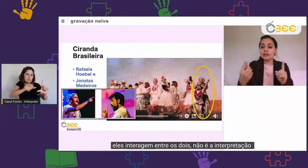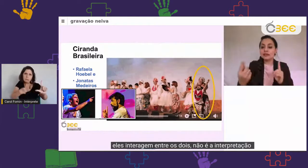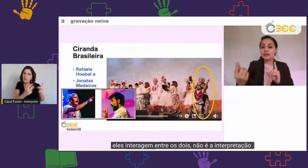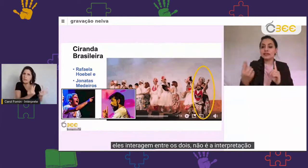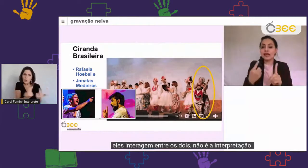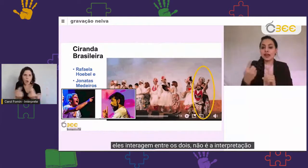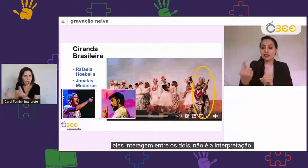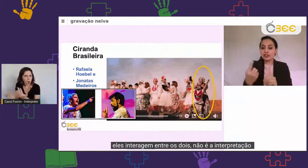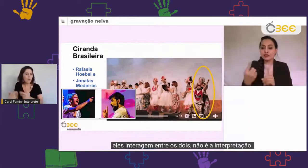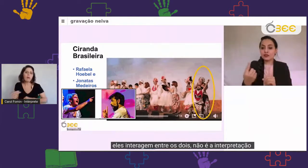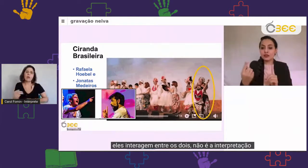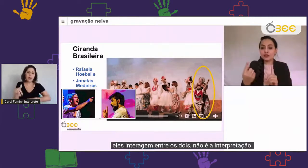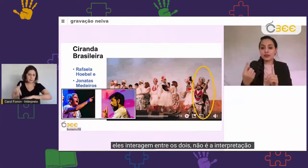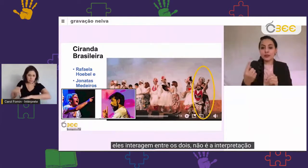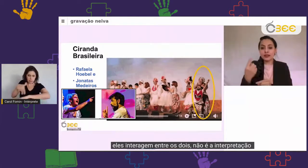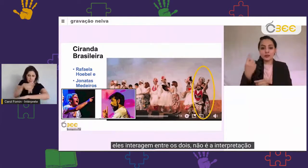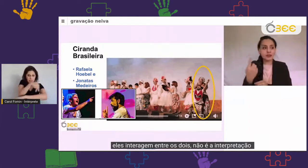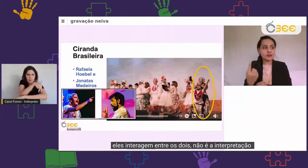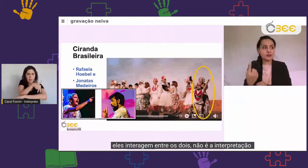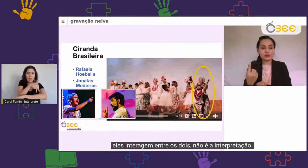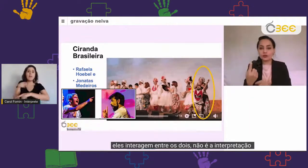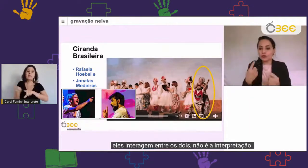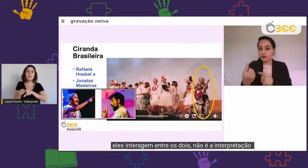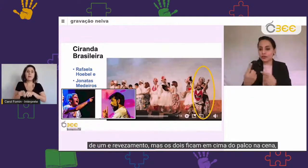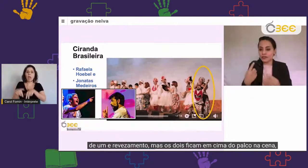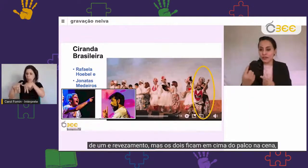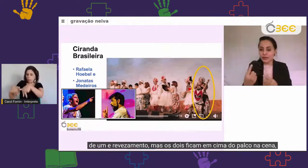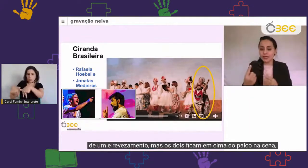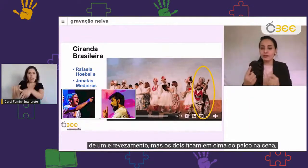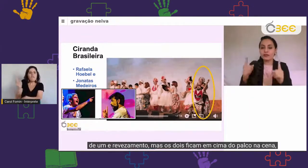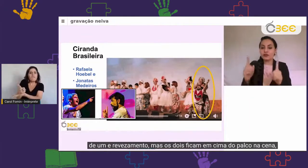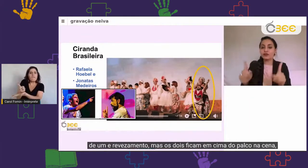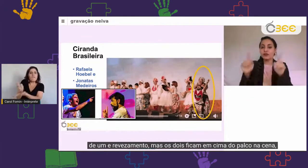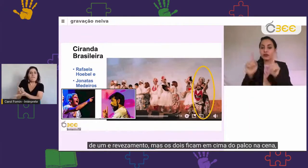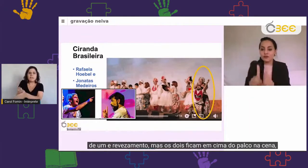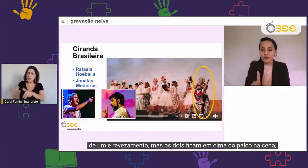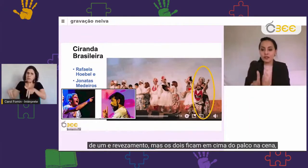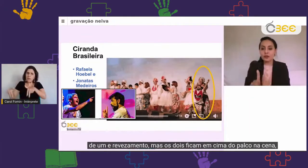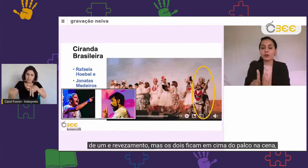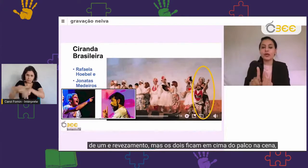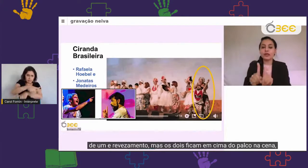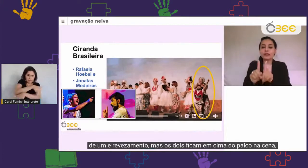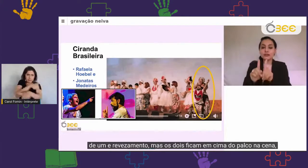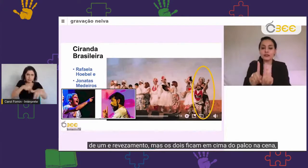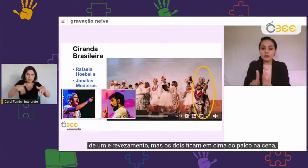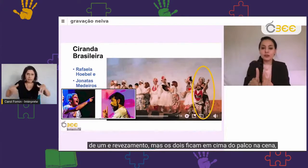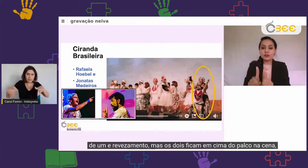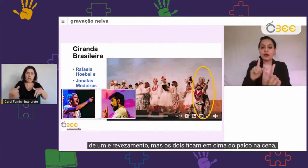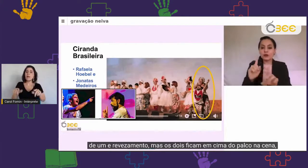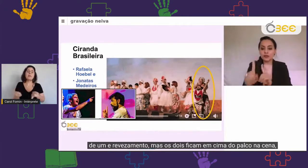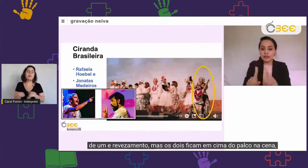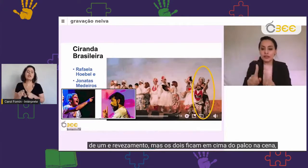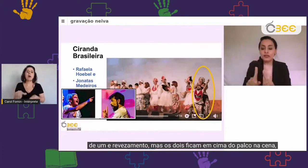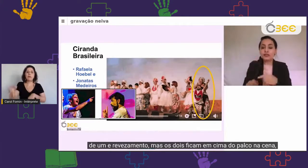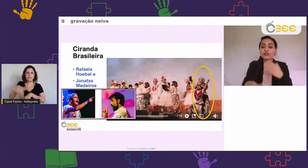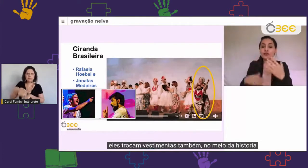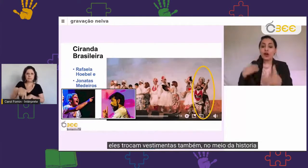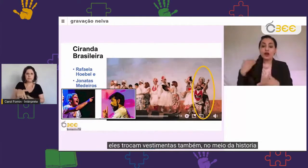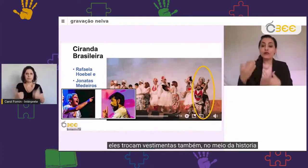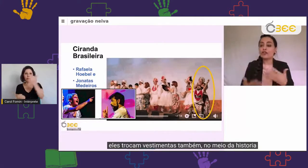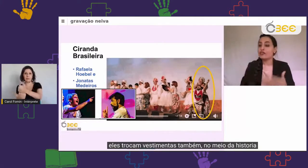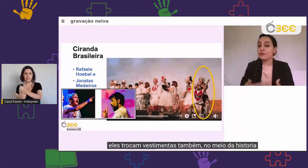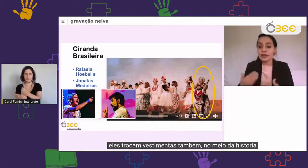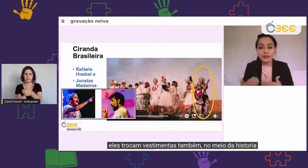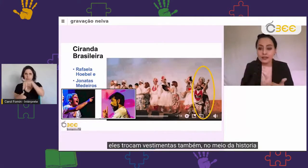físico, eles interagem entre os dois, não é a interpretação de único e revezamento, mas os dois ficam em cima do palco na cena,